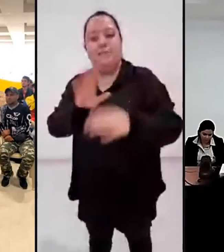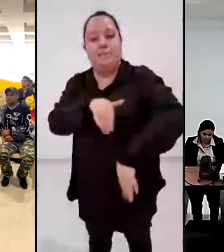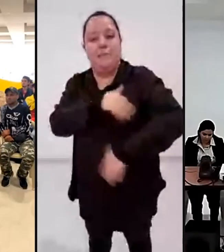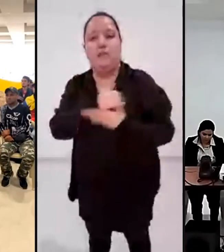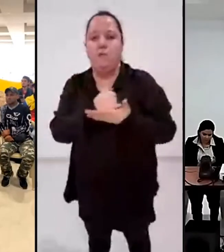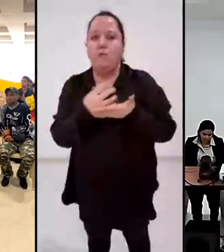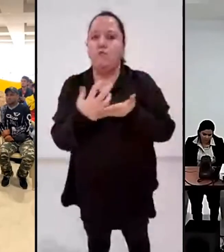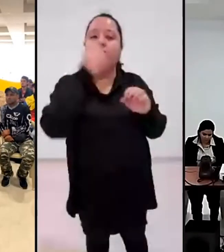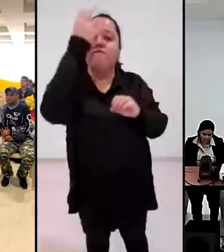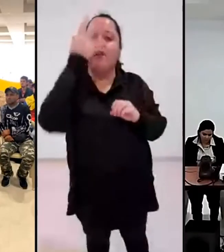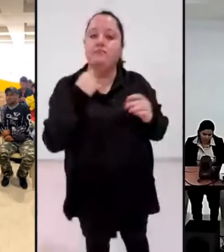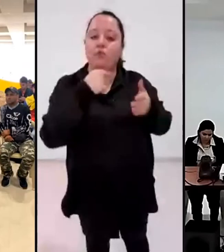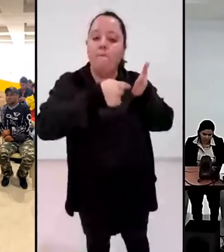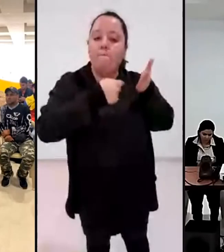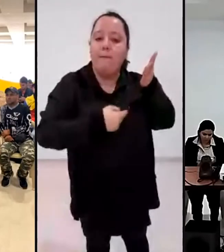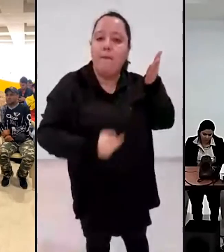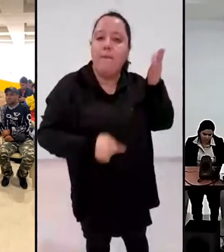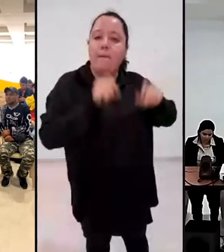taipei